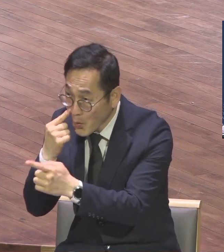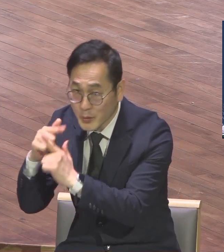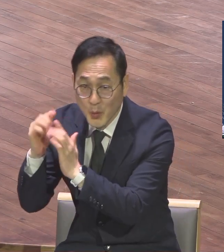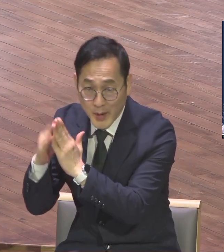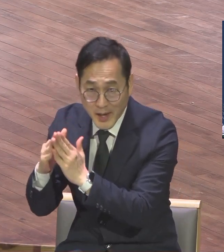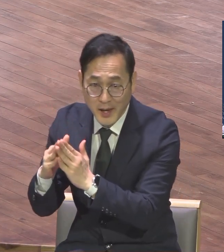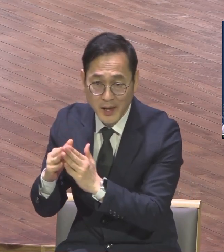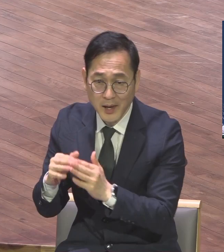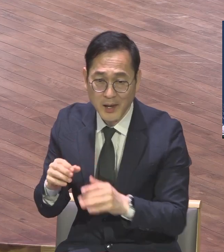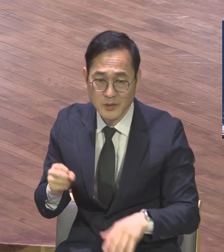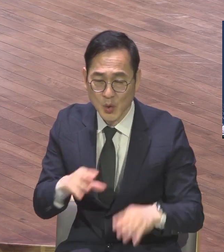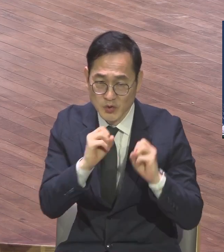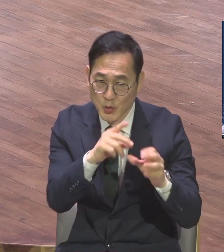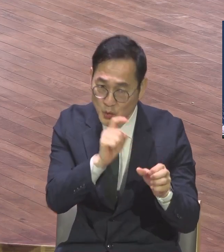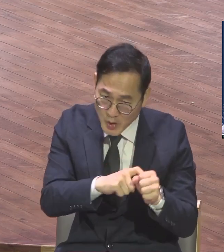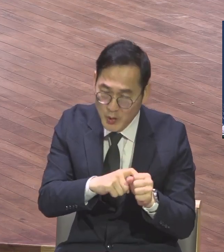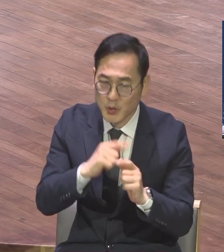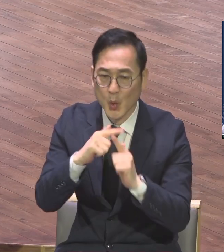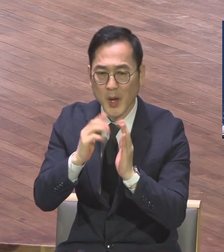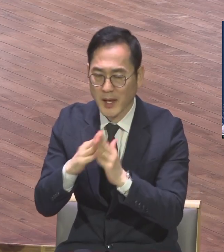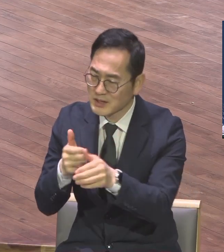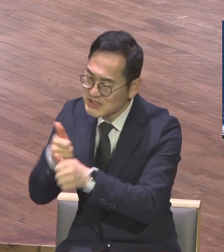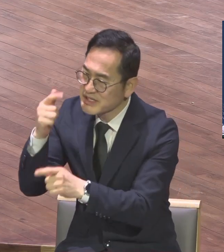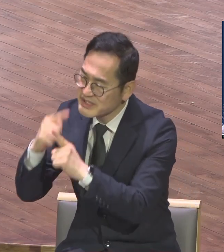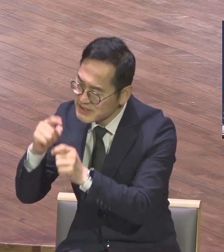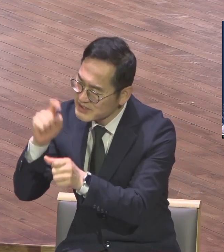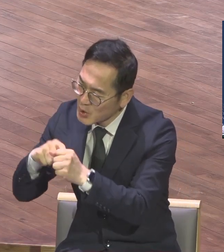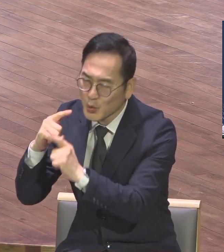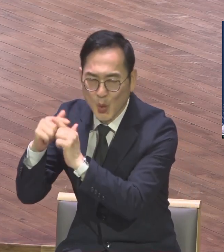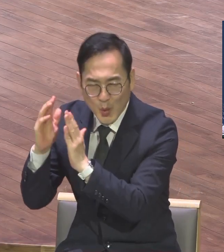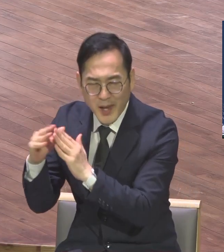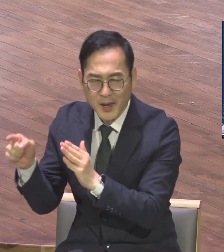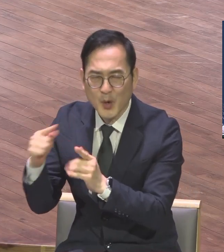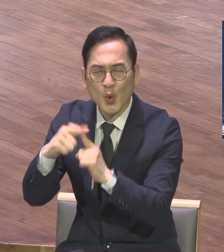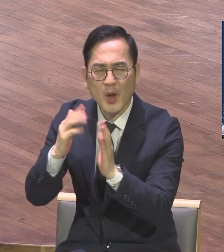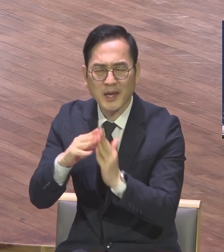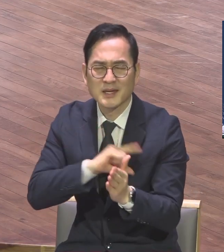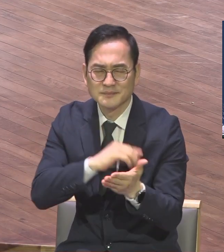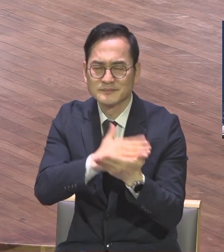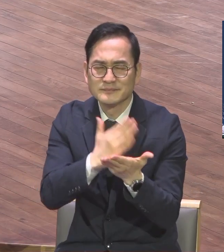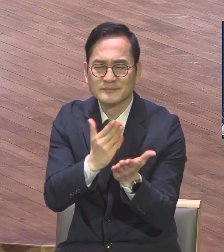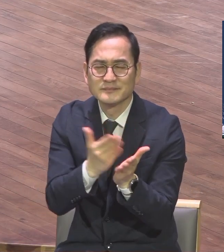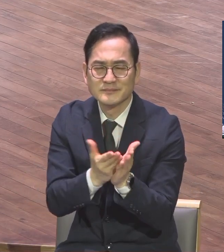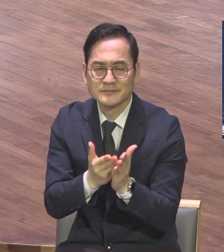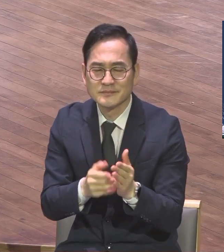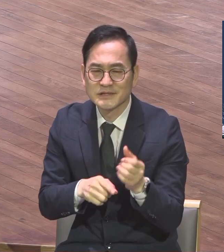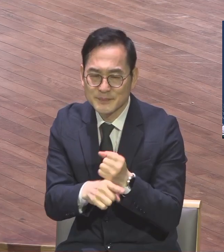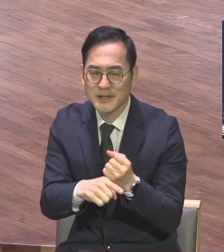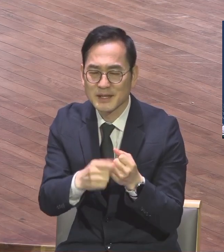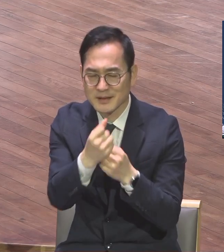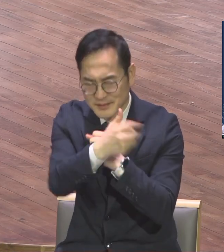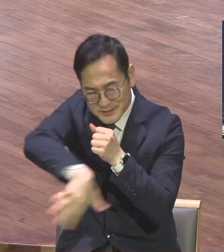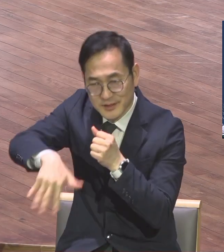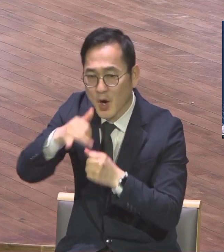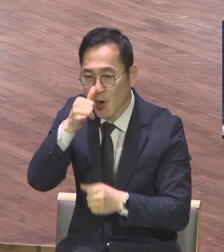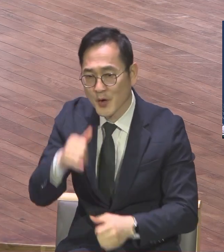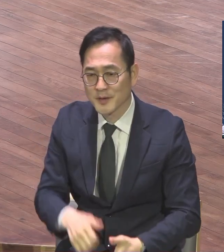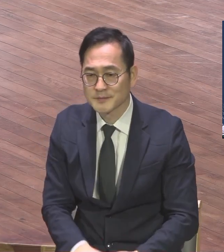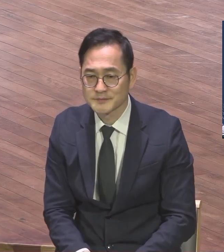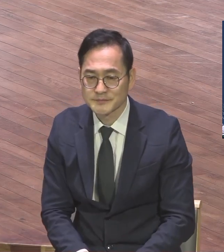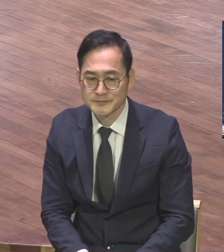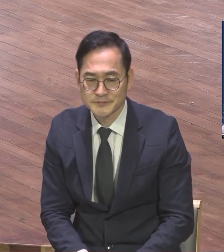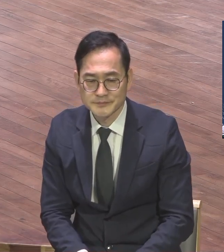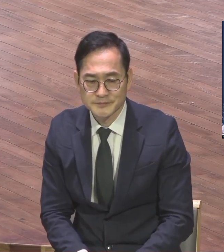교회와 성리적 교회, 또 로컬 처치, 지역교회가 유니버셜 초치, 우주적인 교회